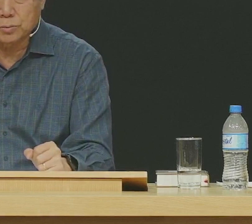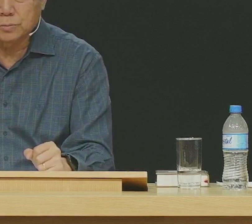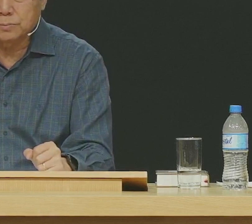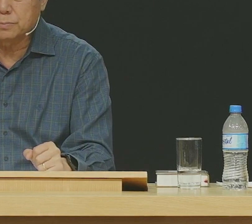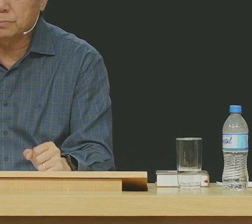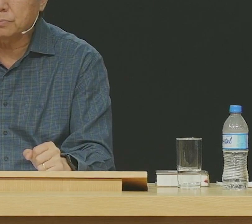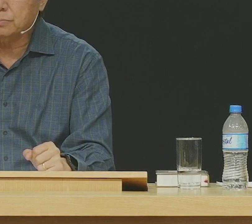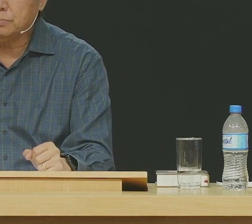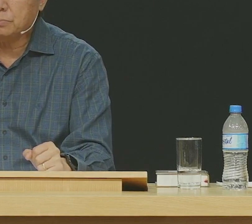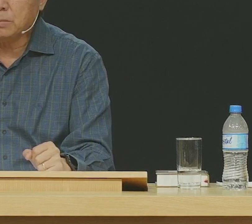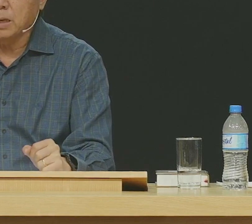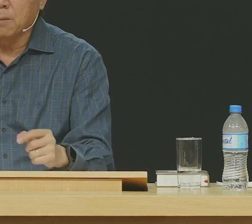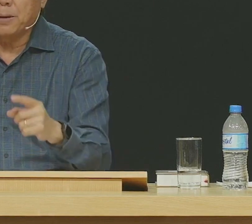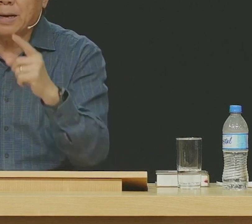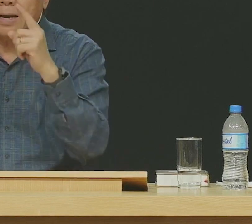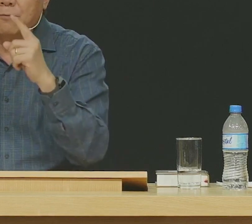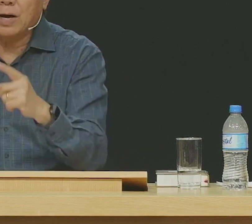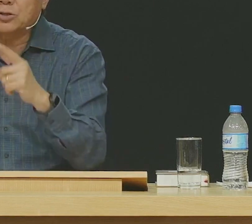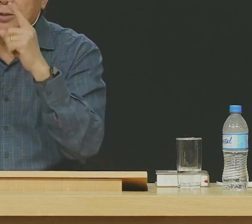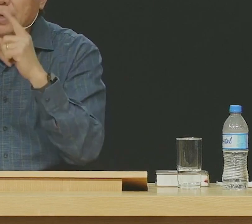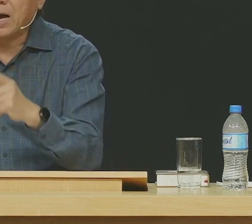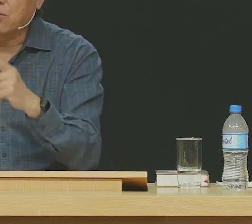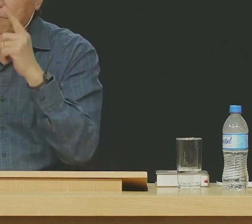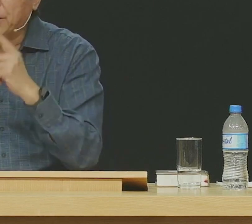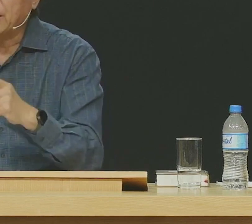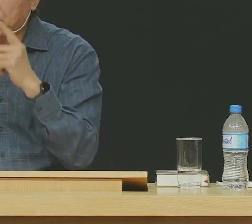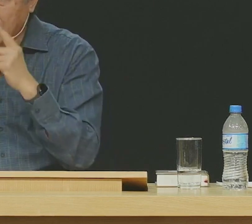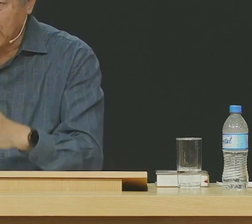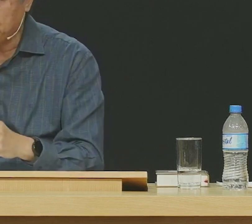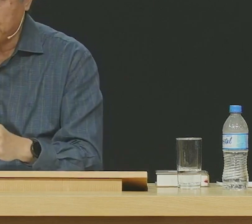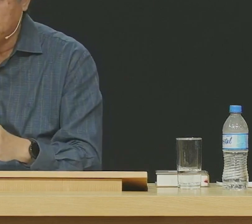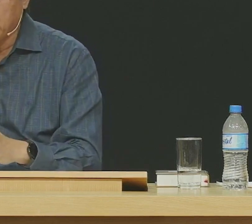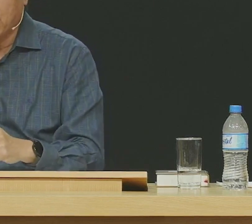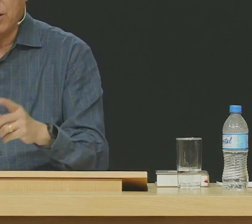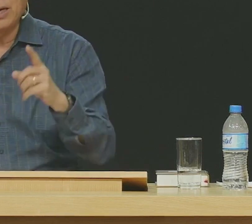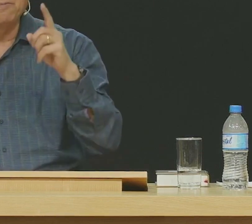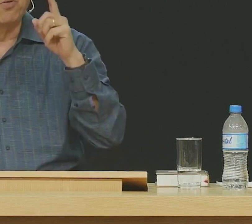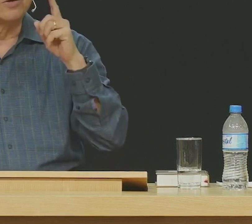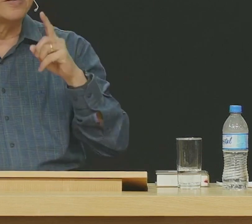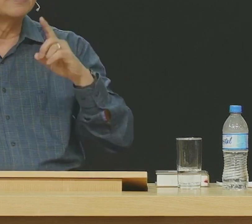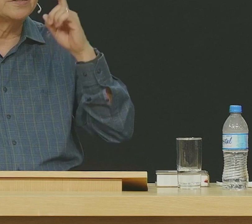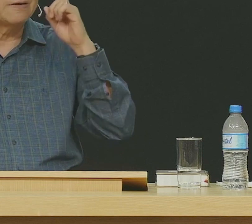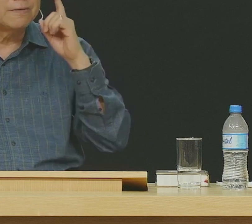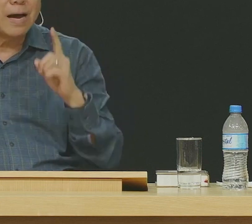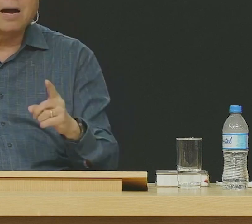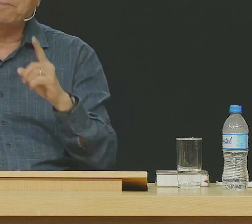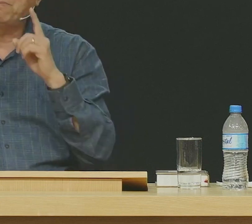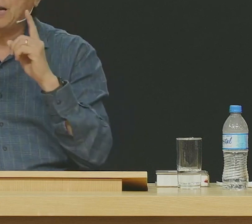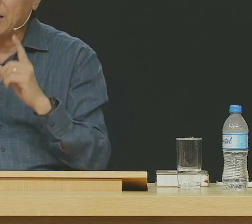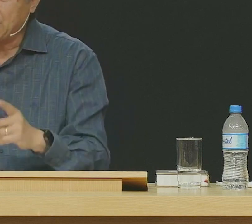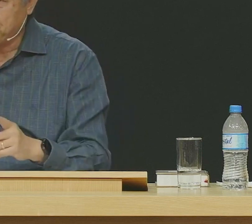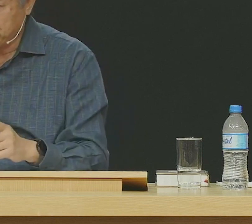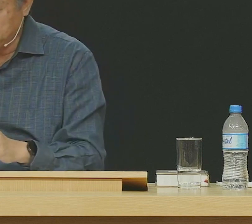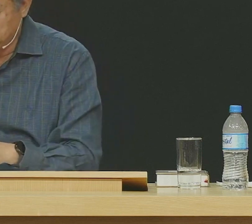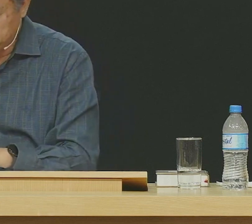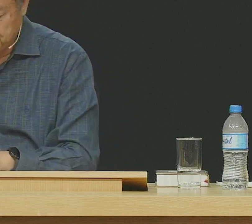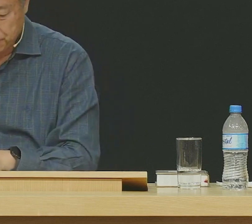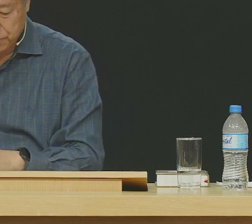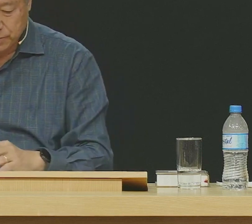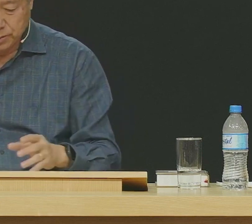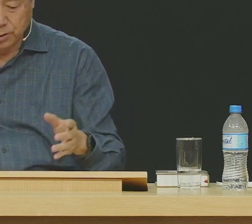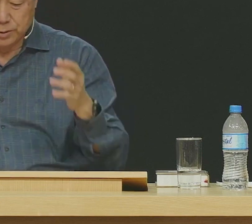não é isso? Pela lavagem de água pela palavra. Olha a importância da